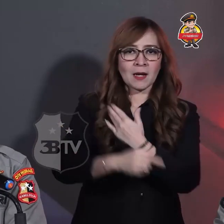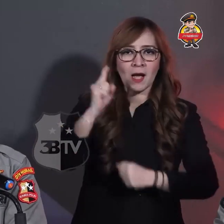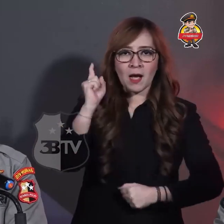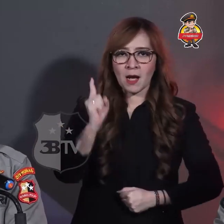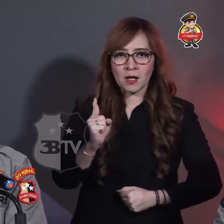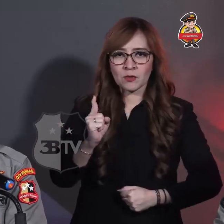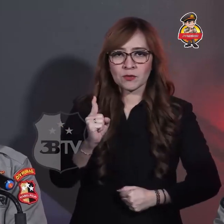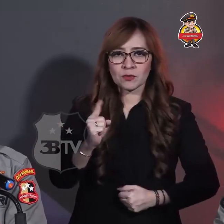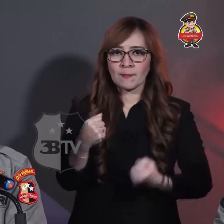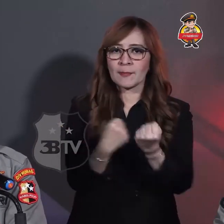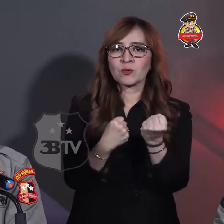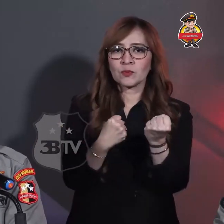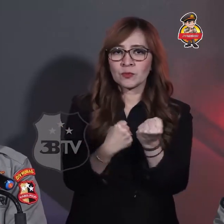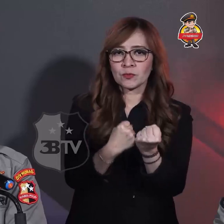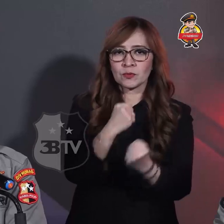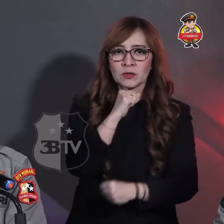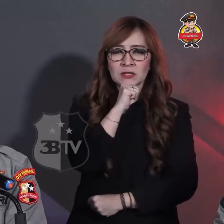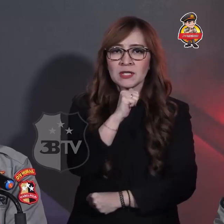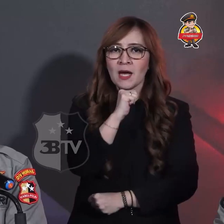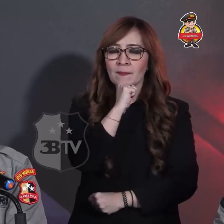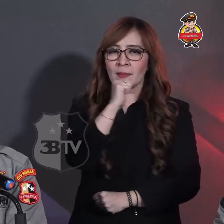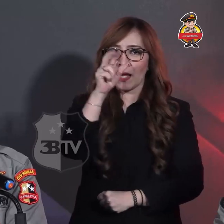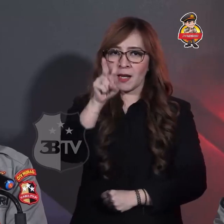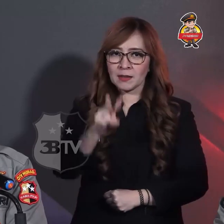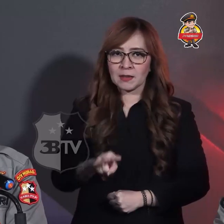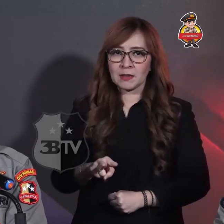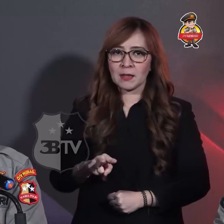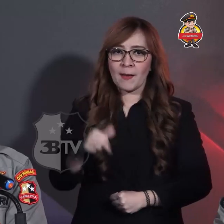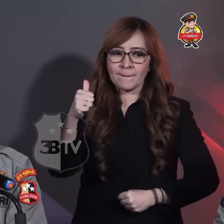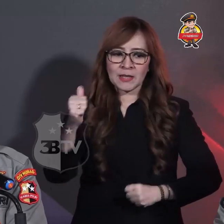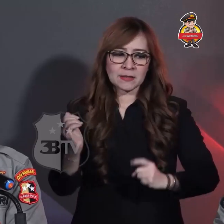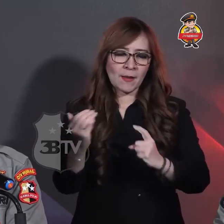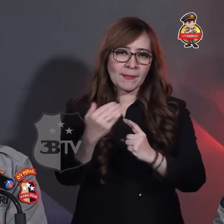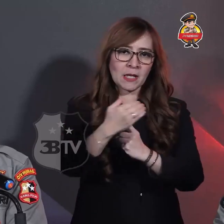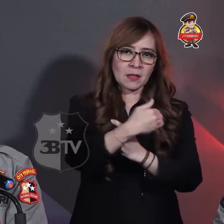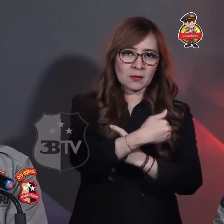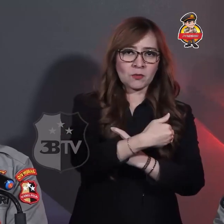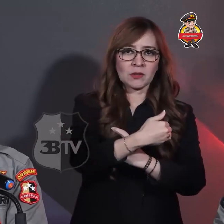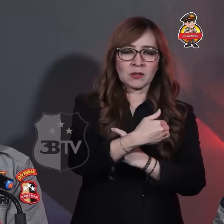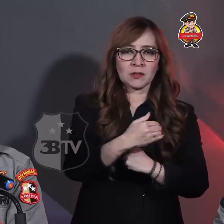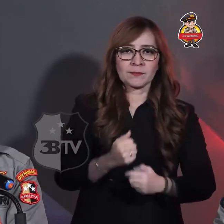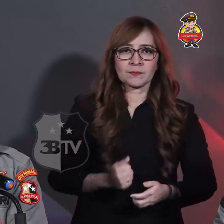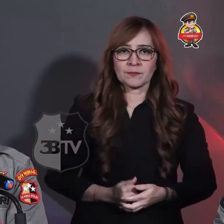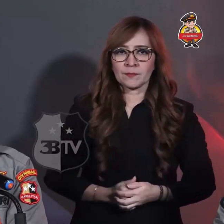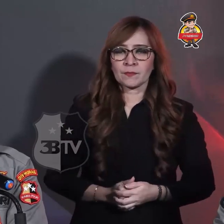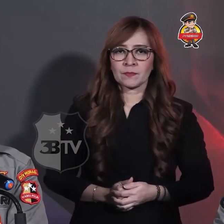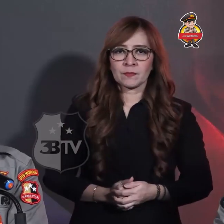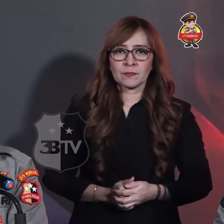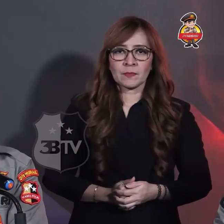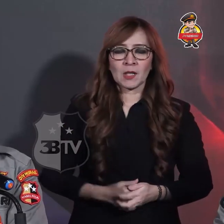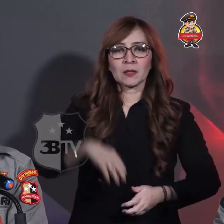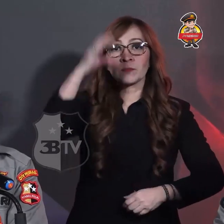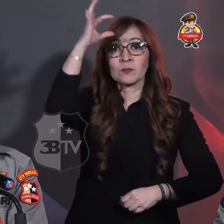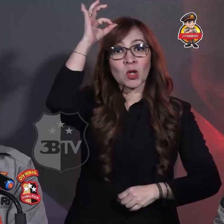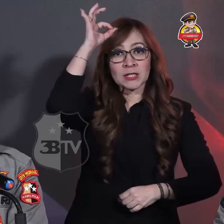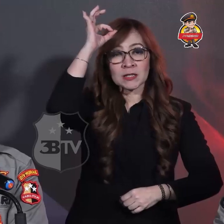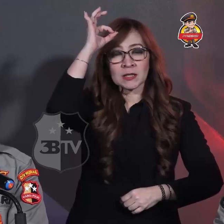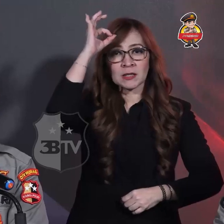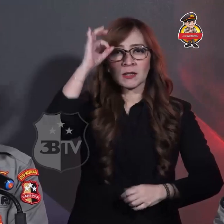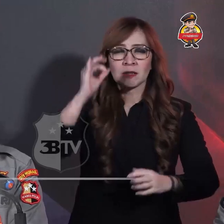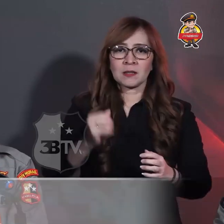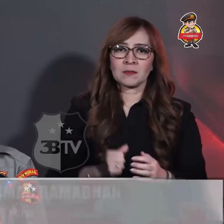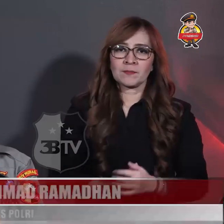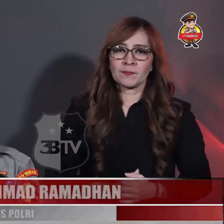Siapa lagi, ya, yang akan melindungi mereka? Disinilah Polri